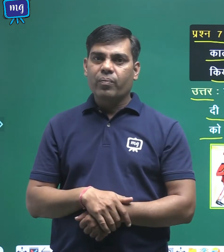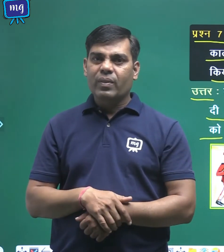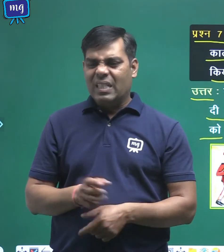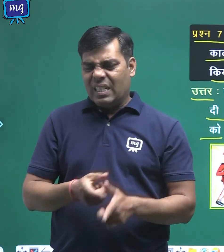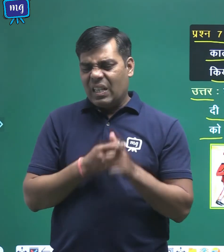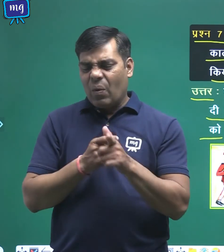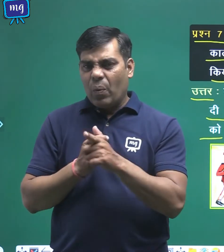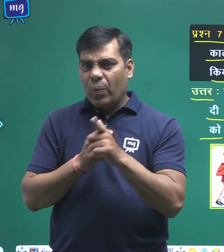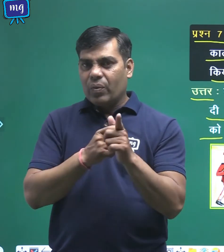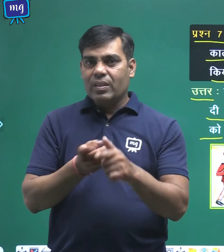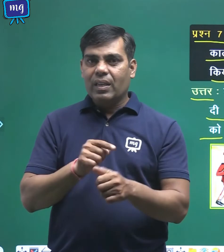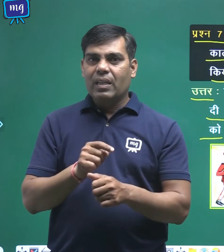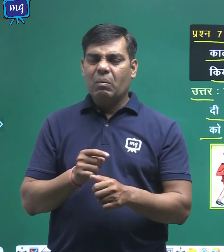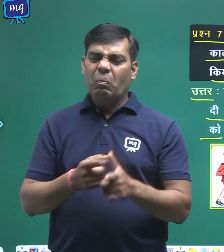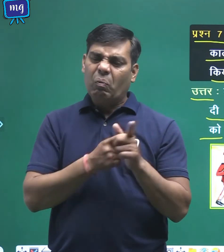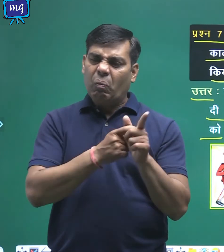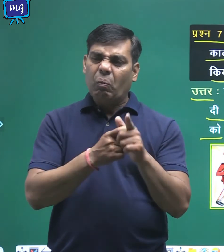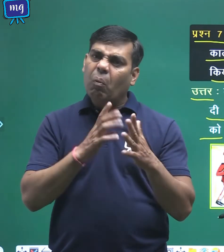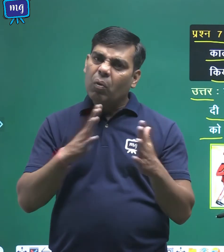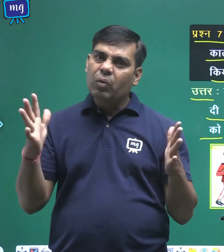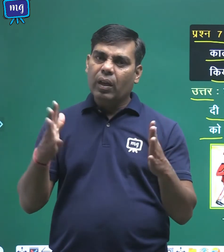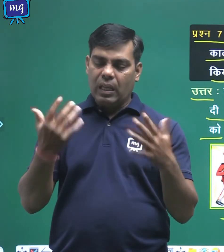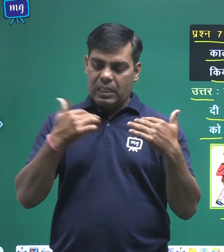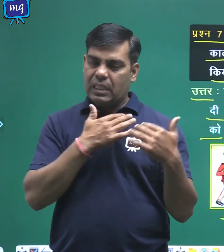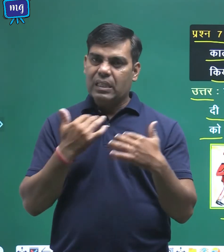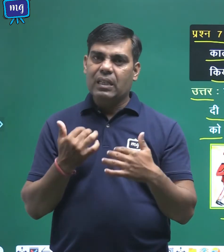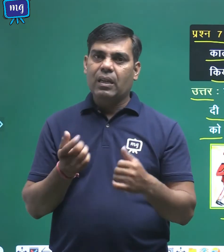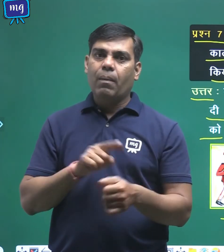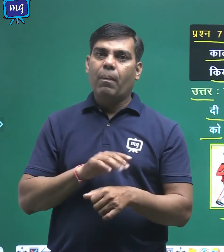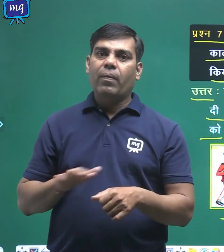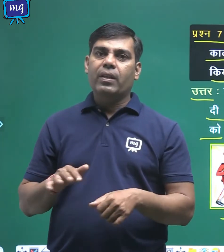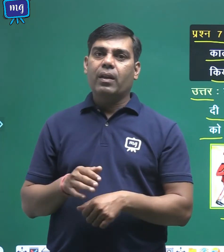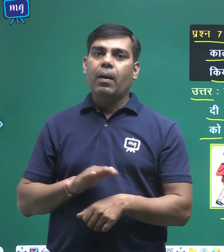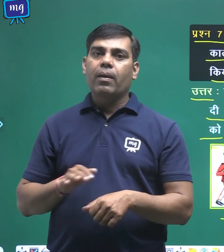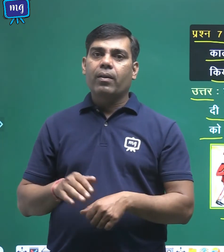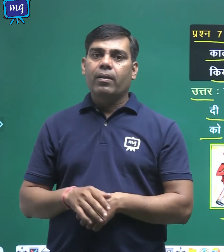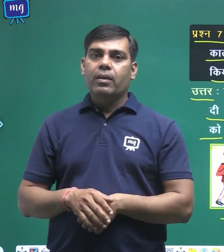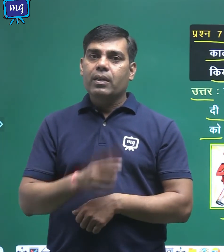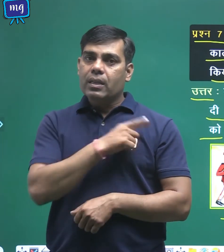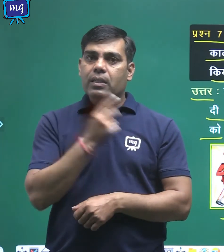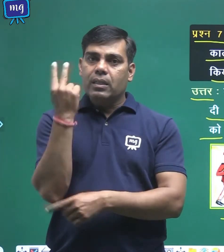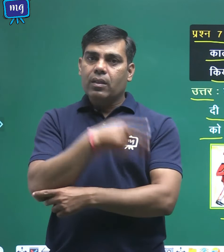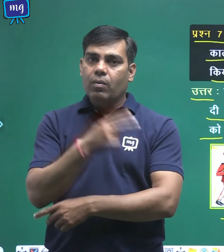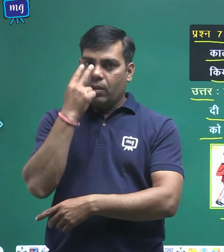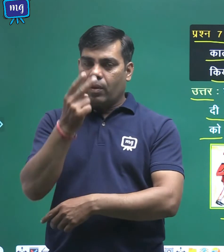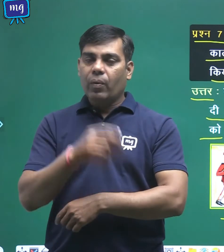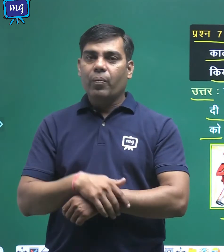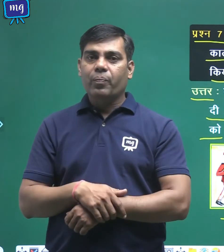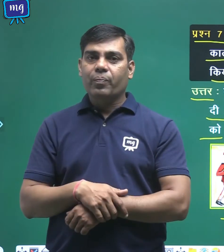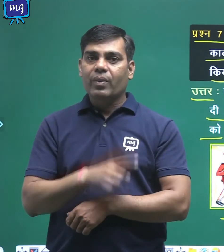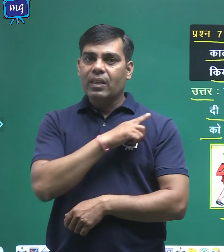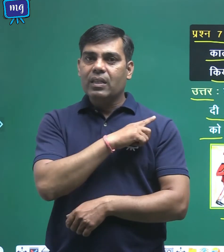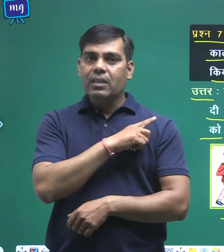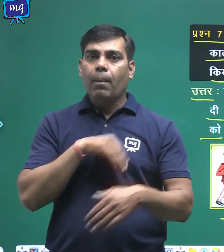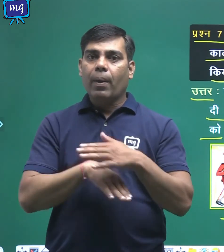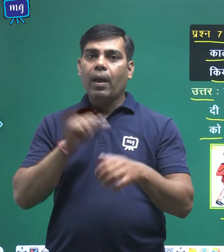गोलियों से भून दिया। प्यारे बच्चों, इस चित्र को देखो। इसमें